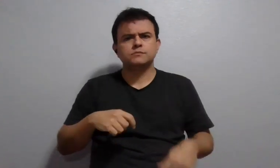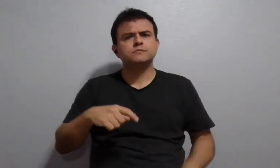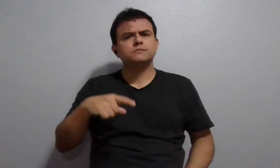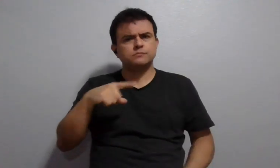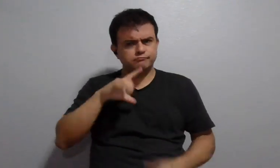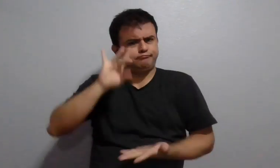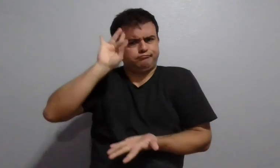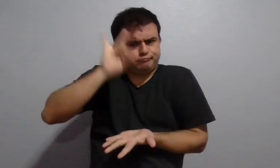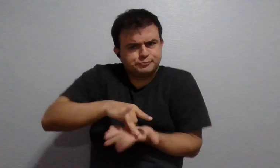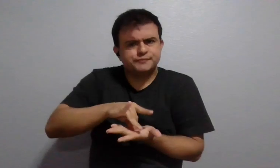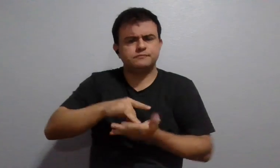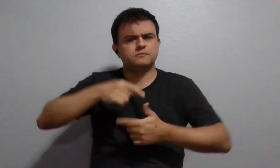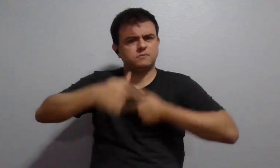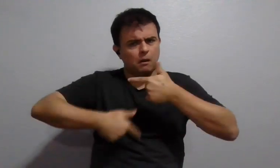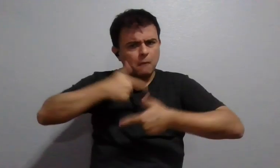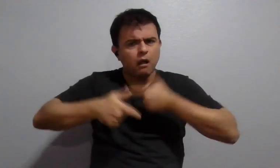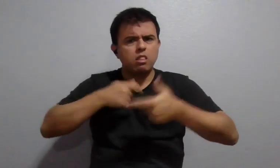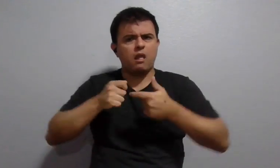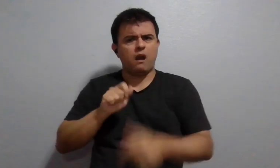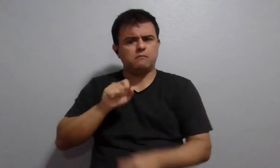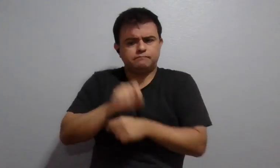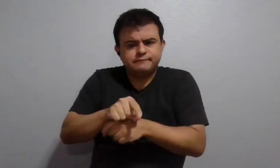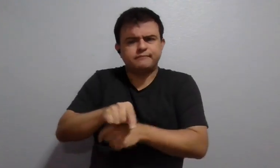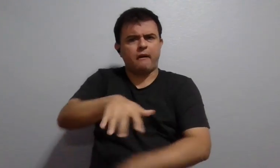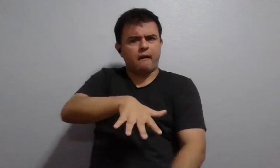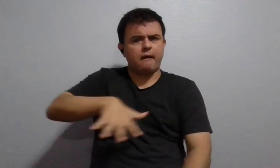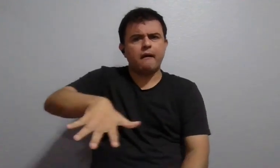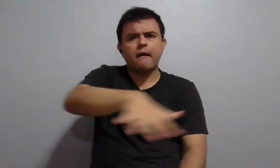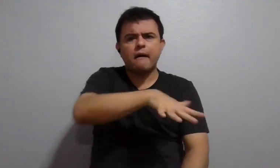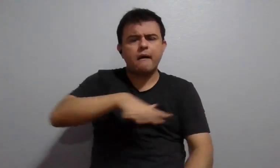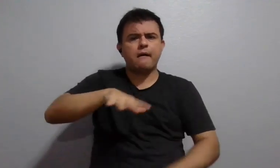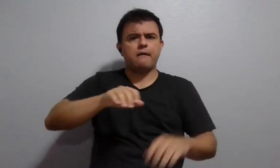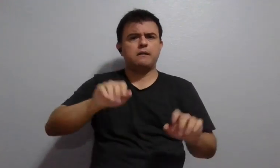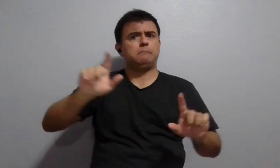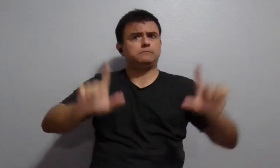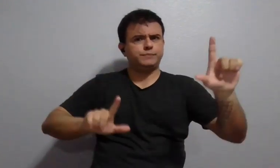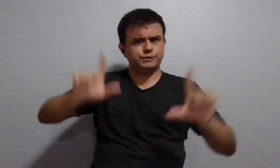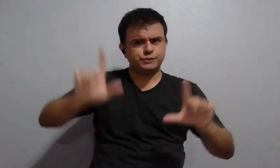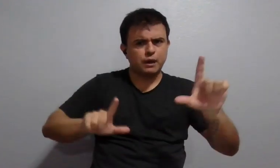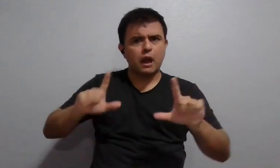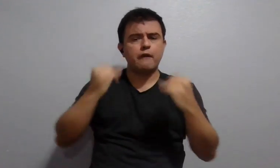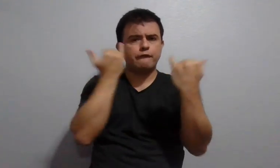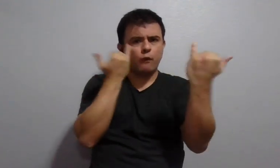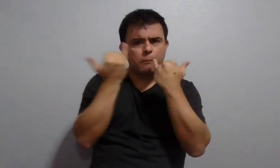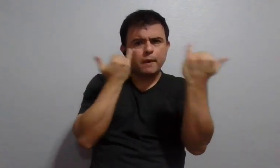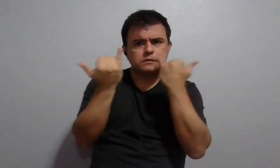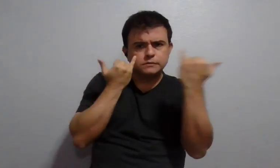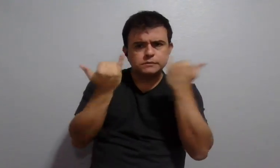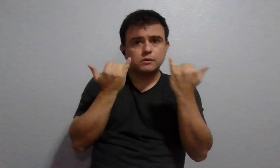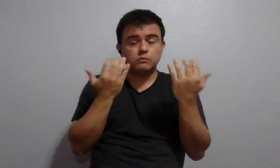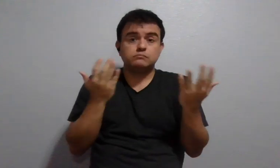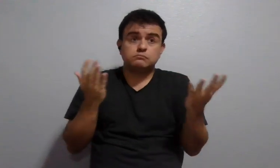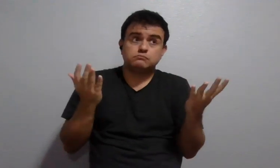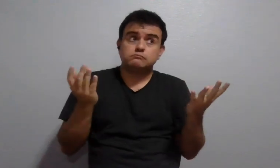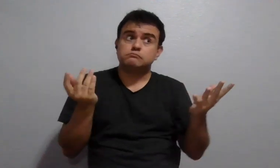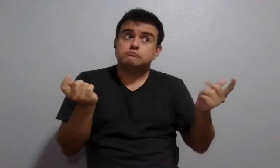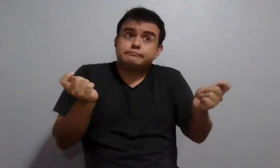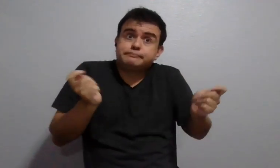de trabalhar na área midiática de informação, daria conta, de certa forma, para atender